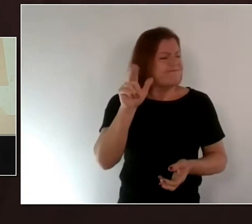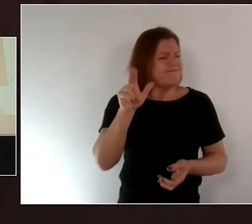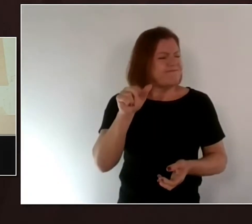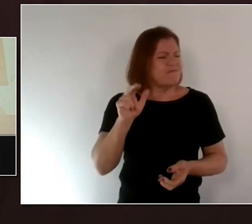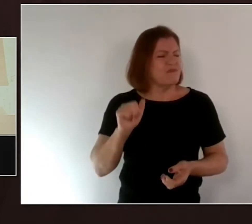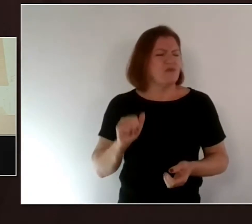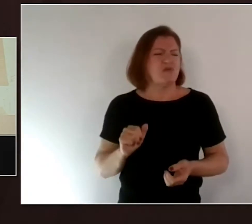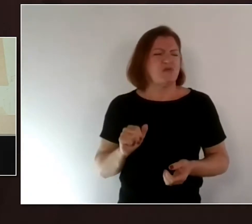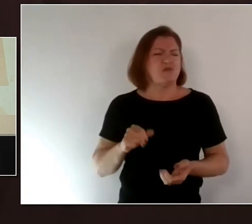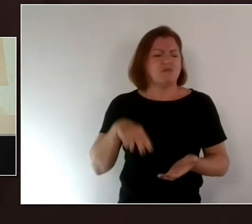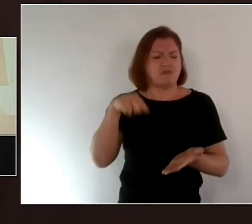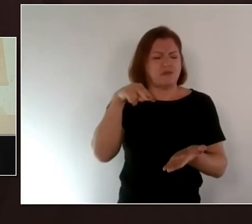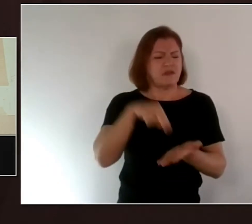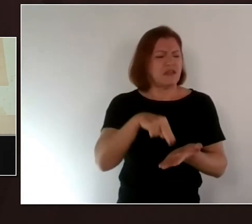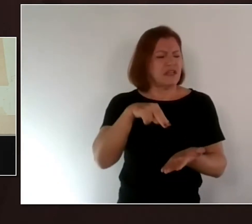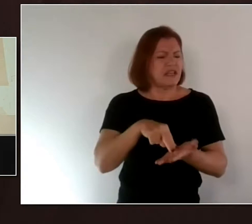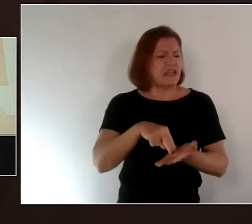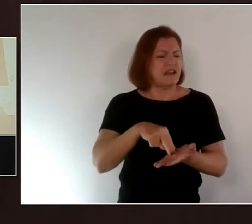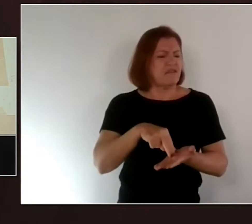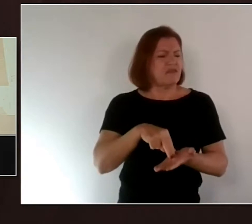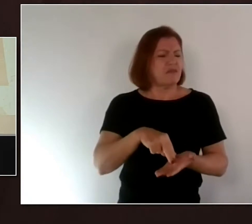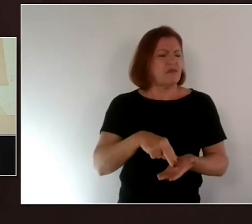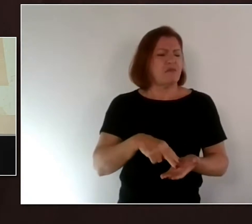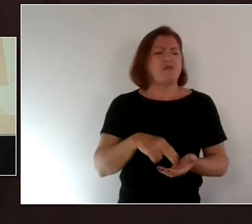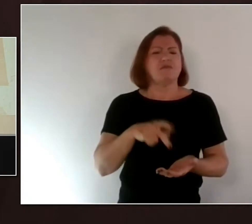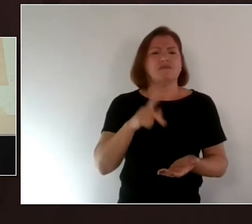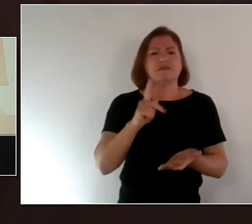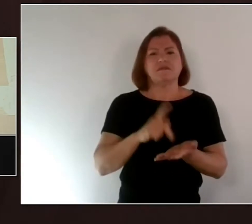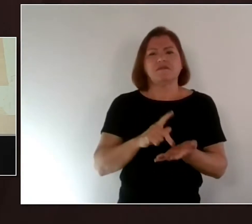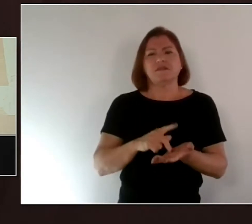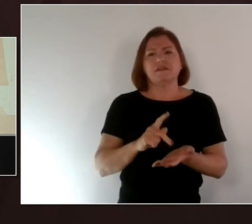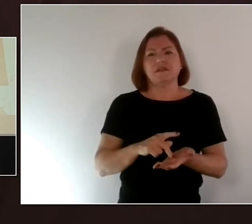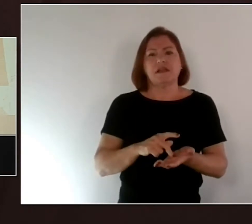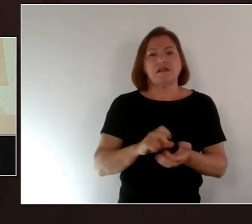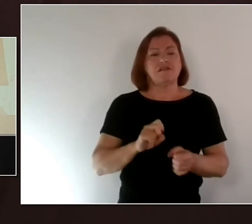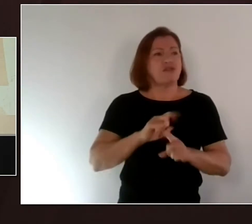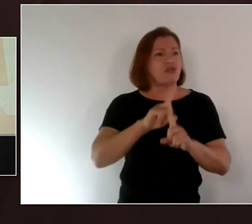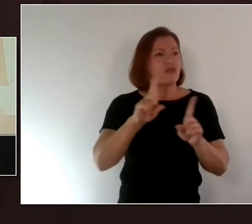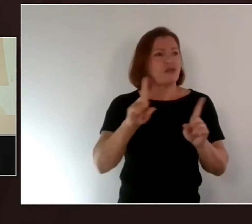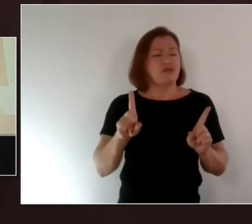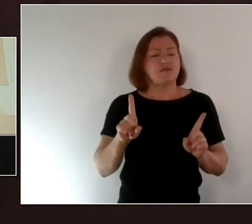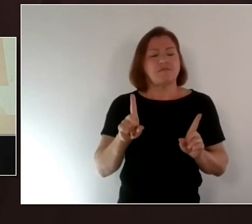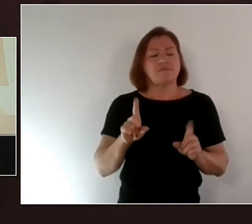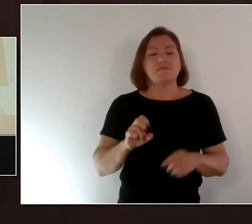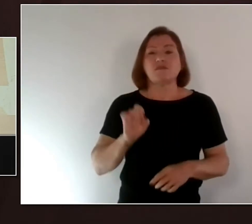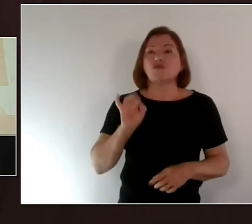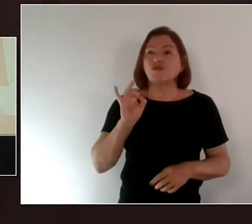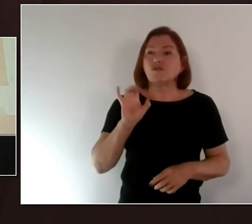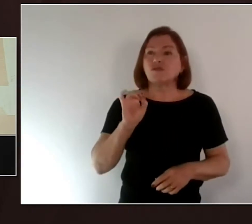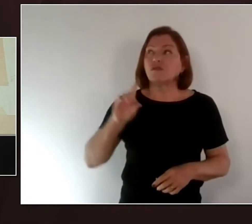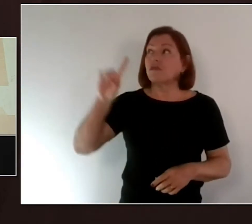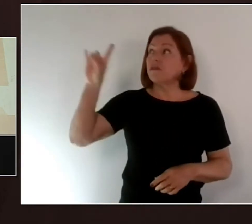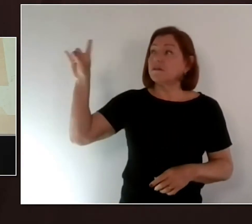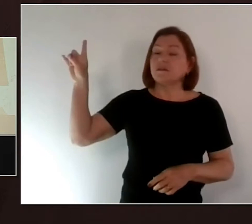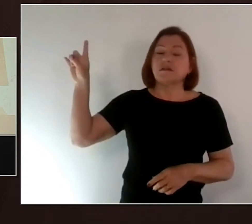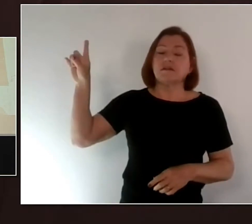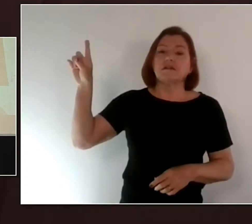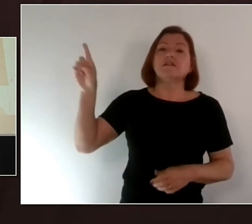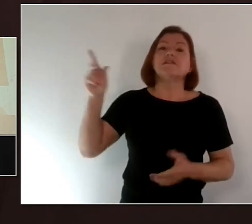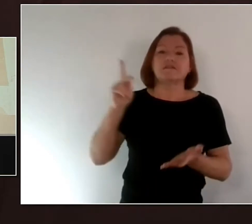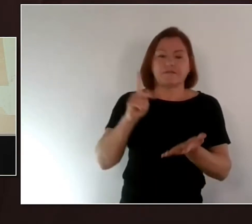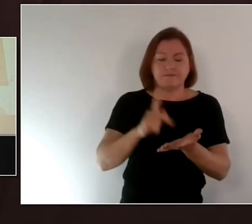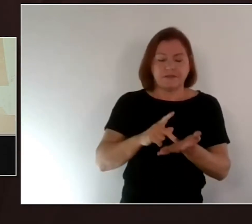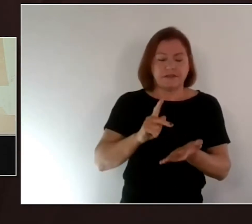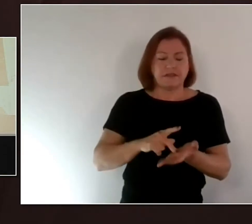firmou na verdade. Só Deus é a verdade. Só Deus é a própria